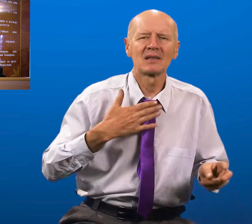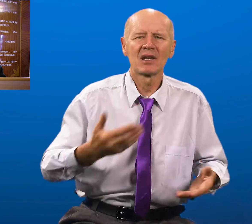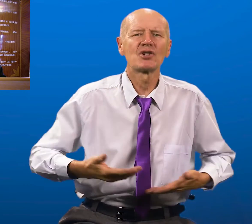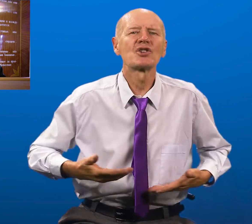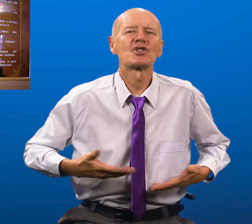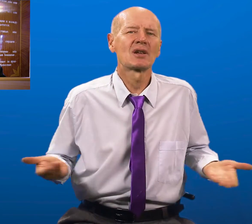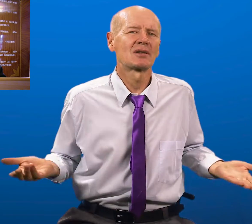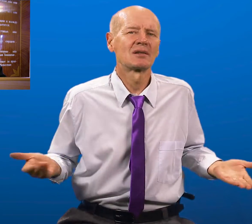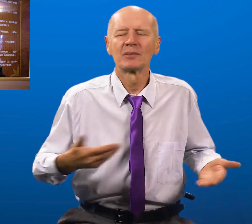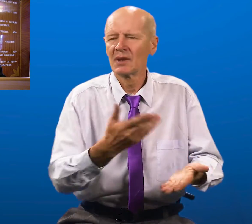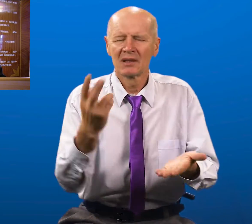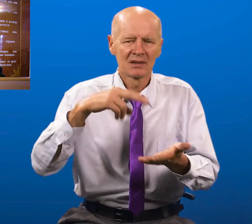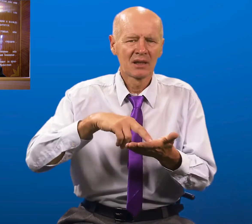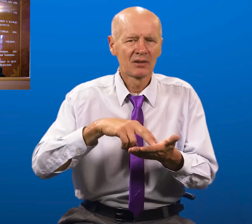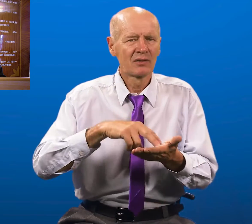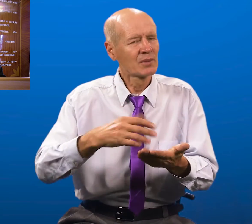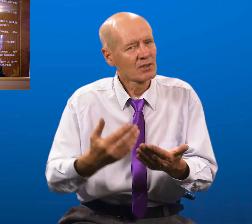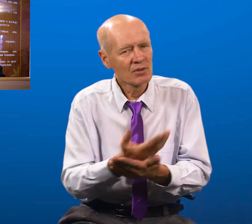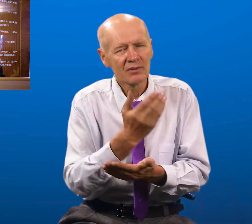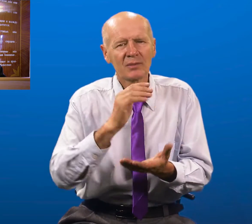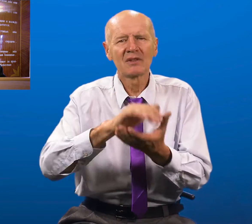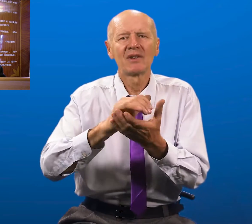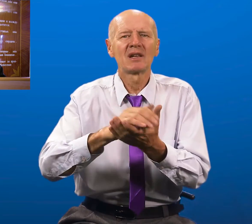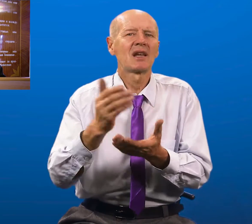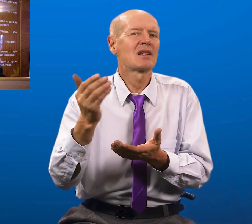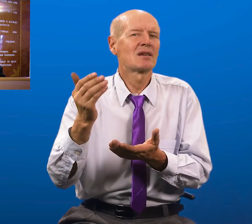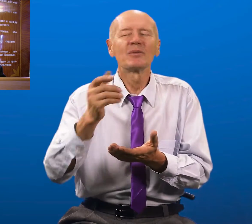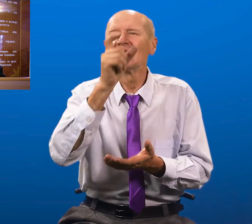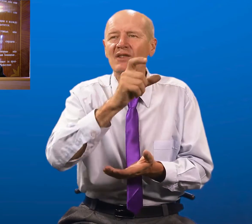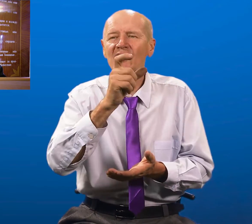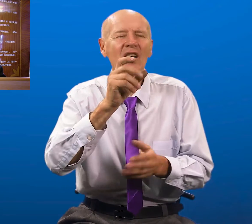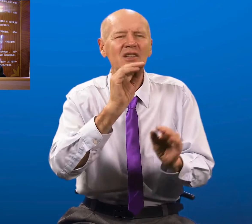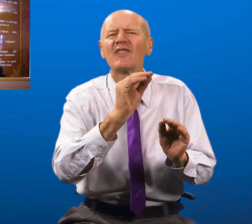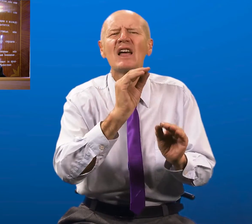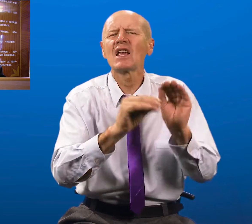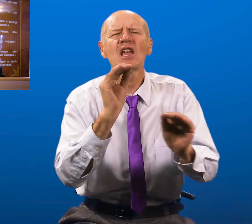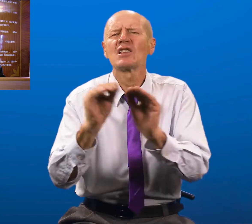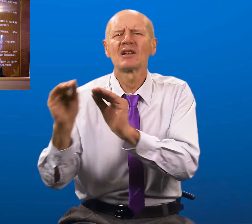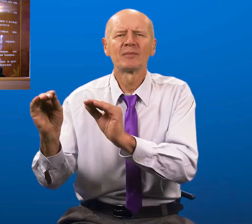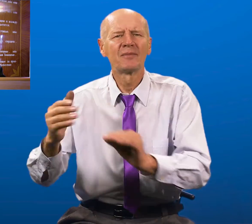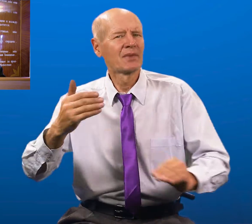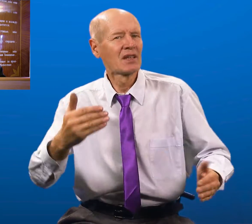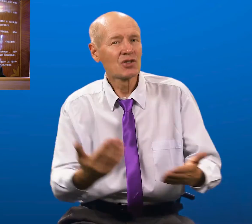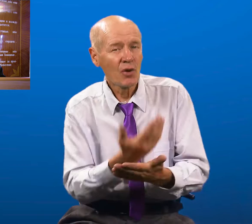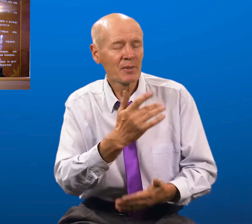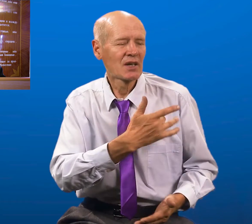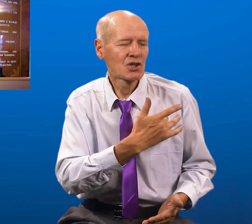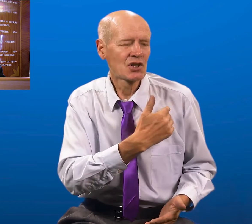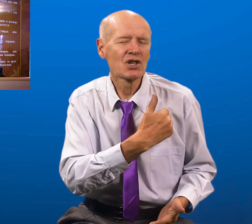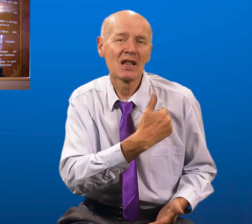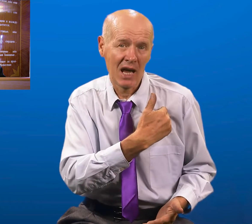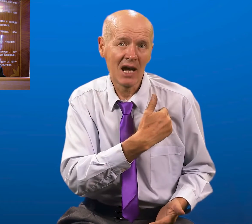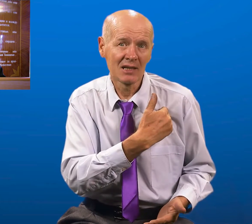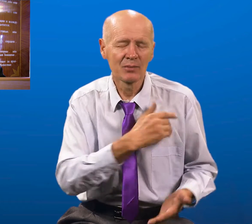наша жизнь. Мы становимся новым творением, новыми людьми, с новыми желаниями,